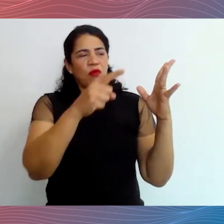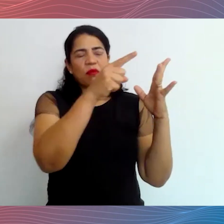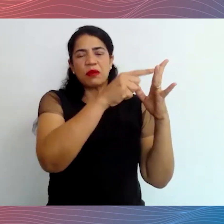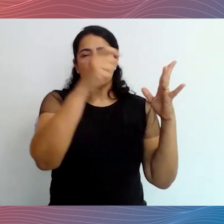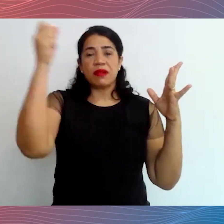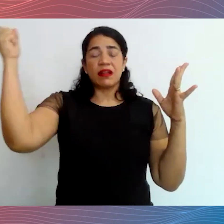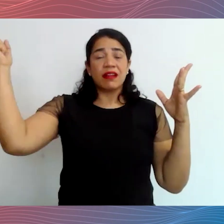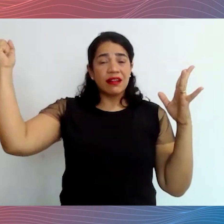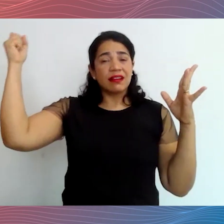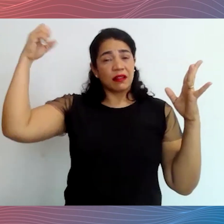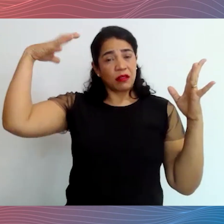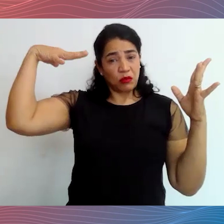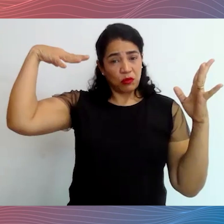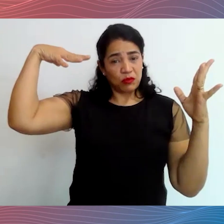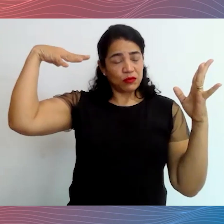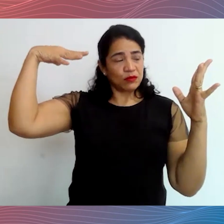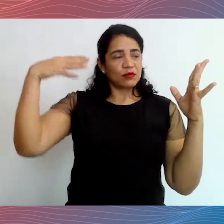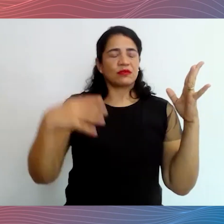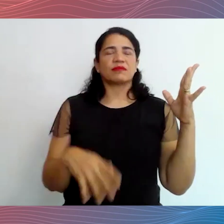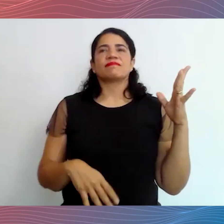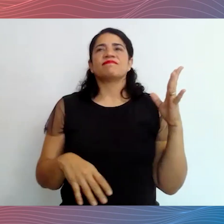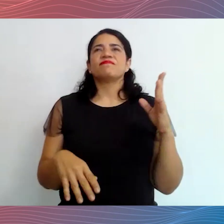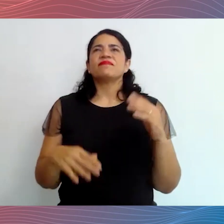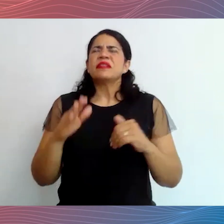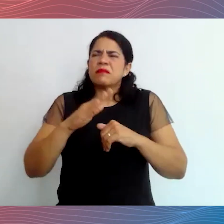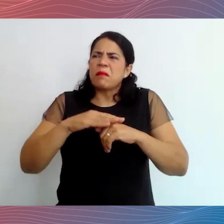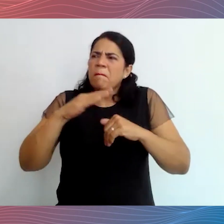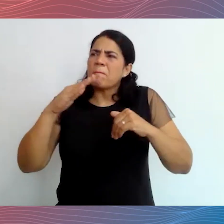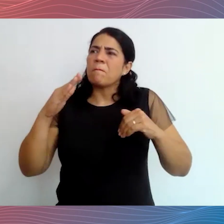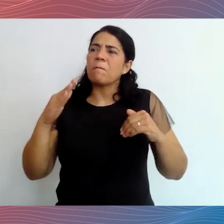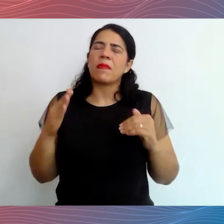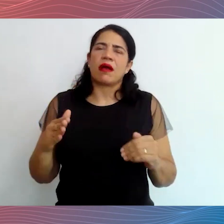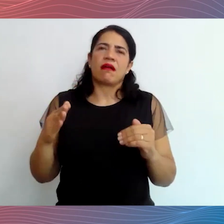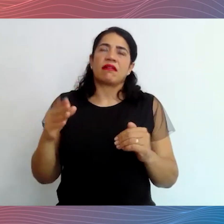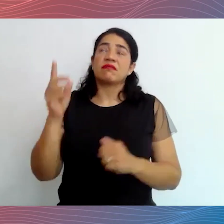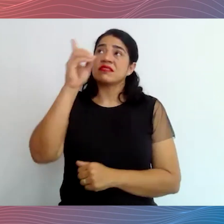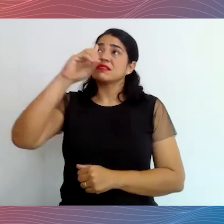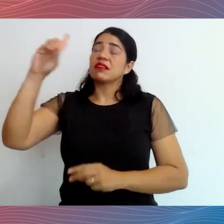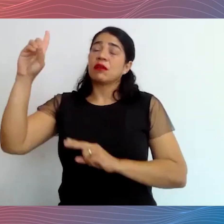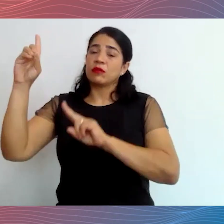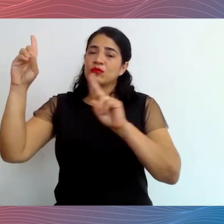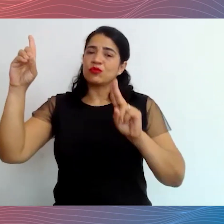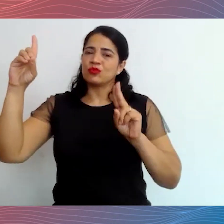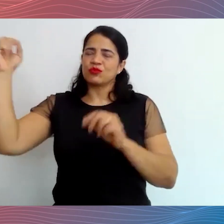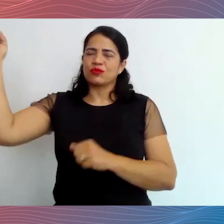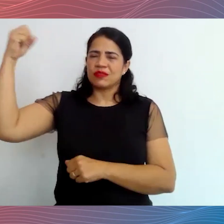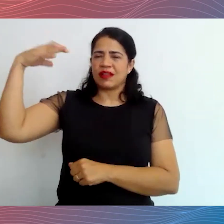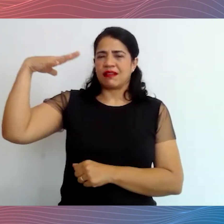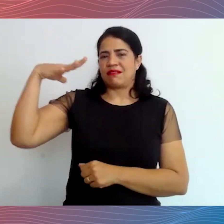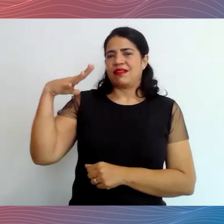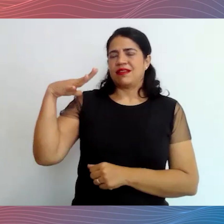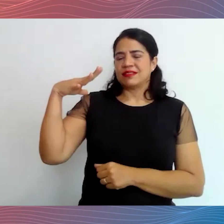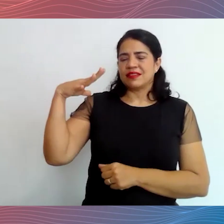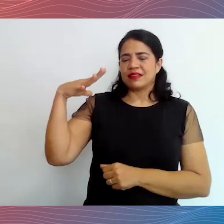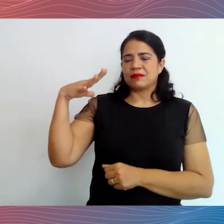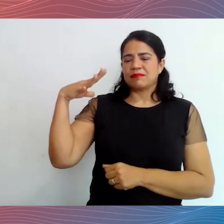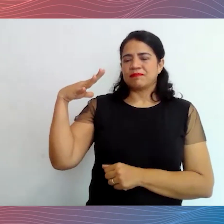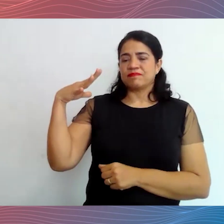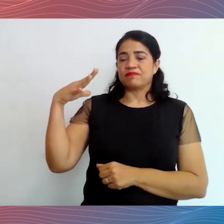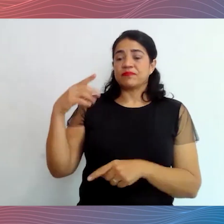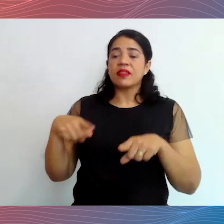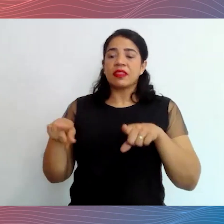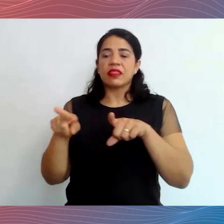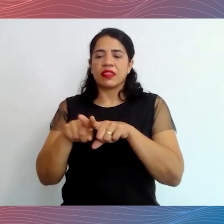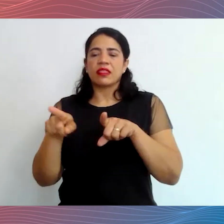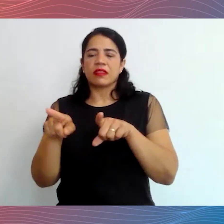Deus também, através da graça, do rio que flui até nós e passa por nós, está trazendo também as virtudes humanas que